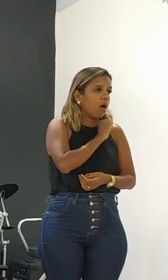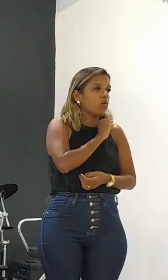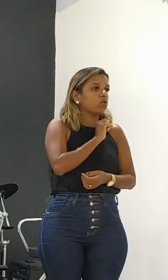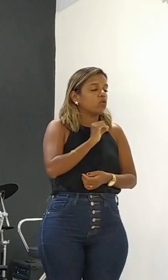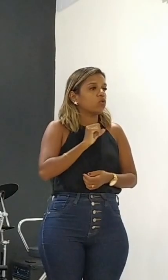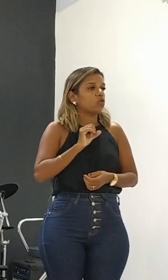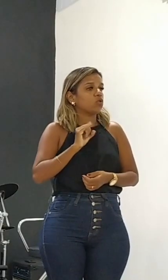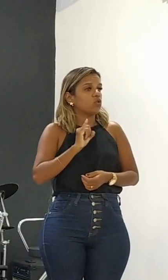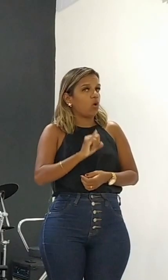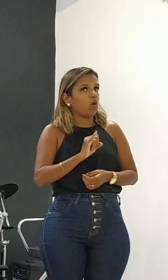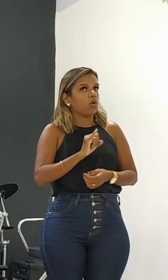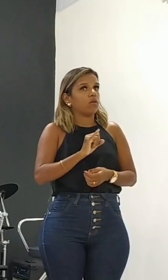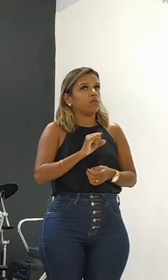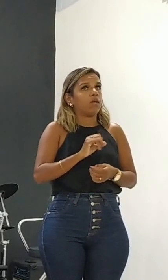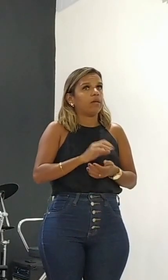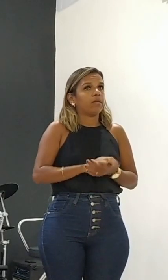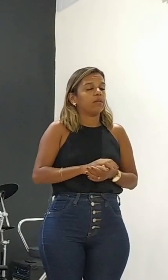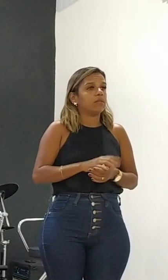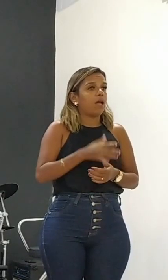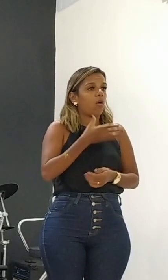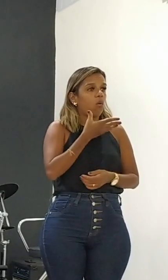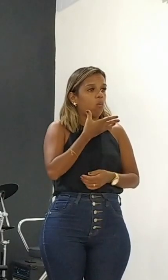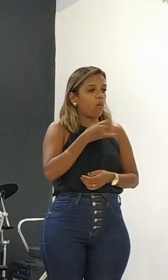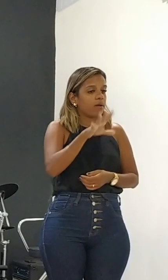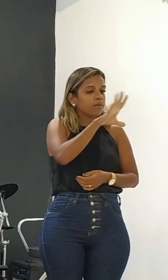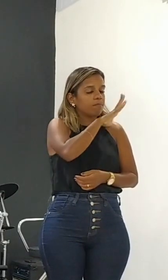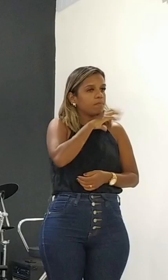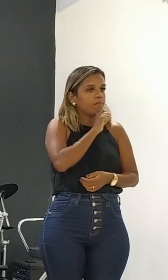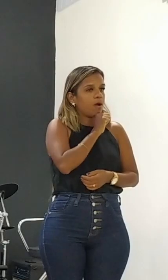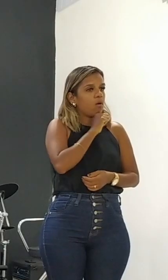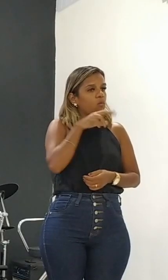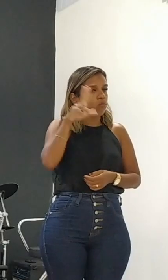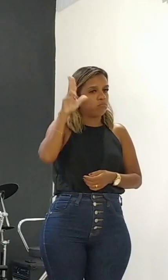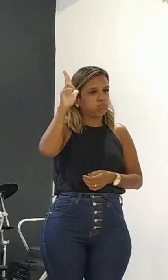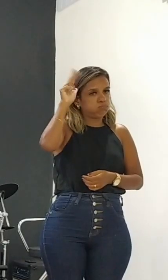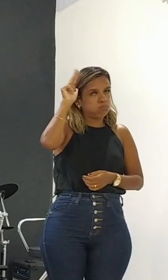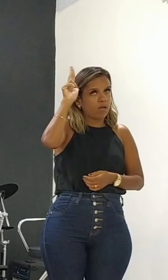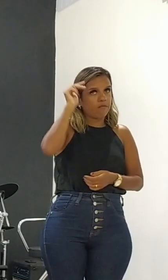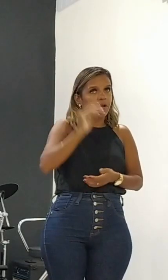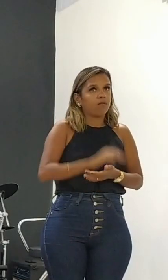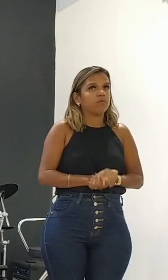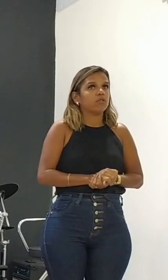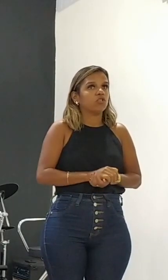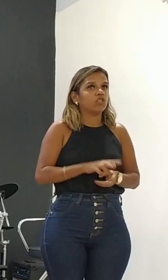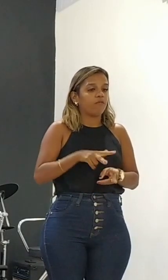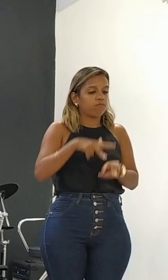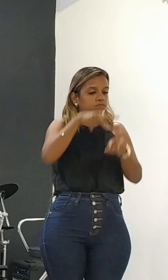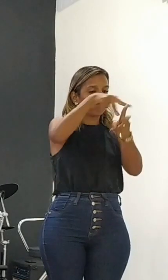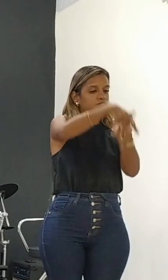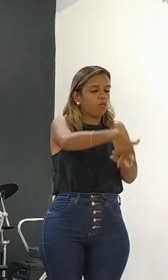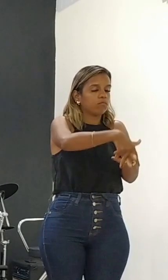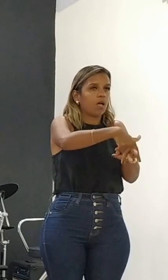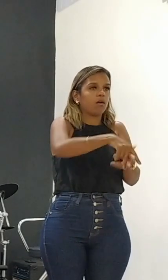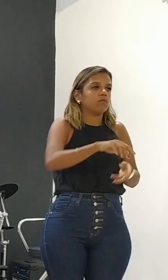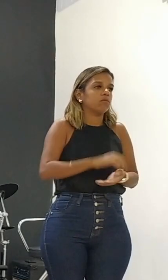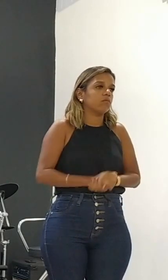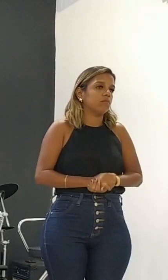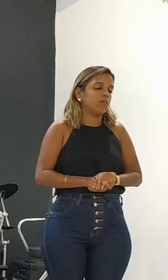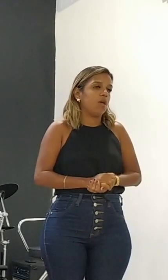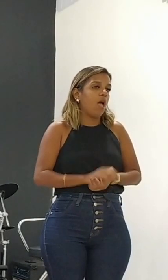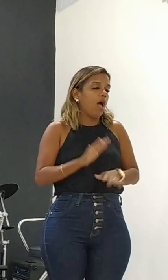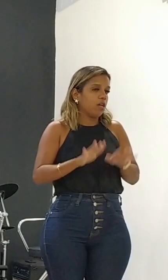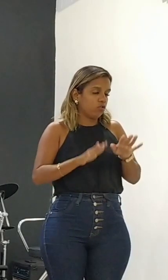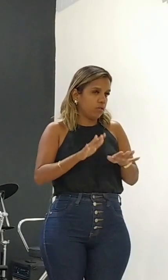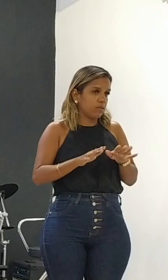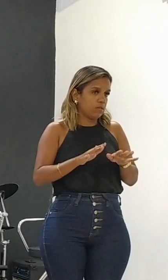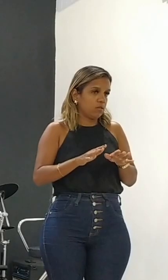senão aquele em que ele estava montado. E eu vejo aqui que nesse versículo que nem tudo que Deus coloca no seu